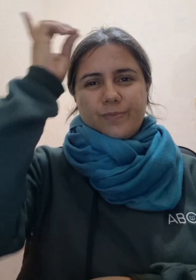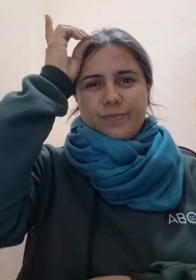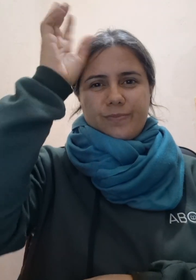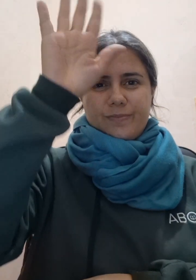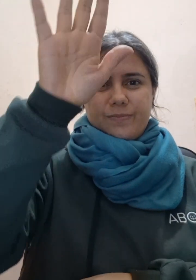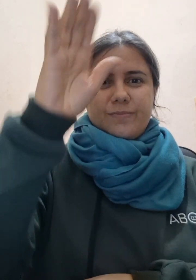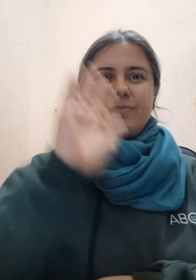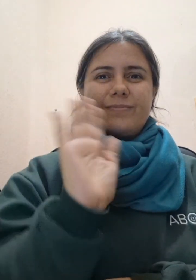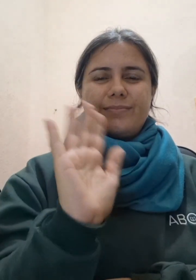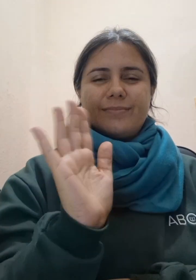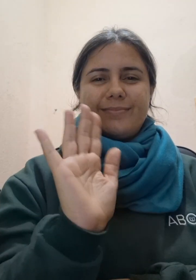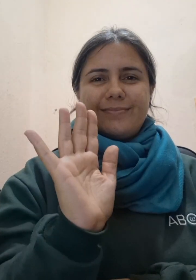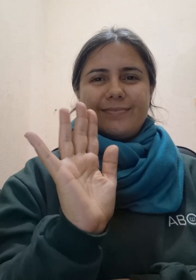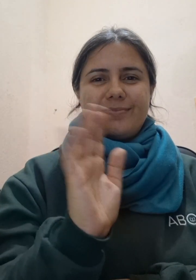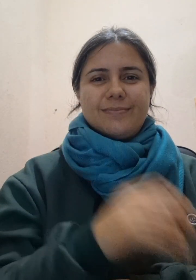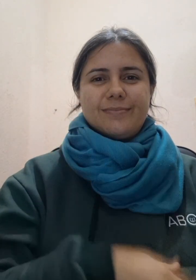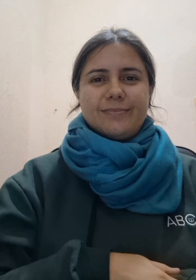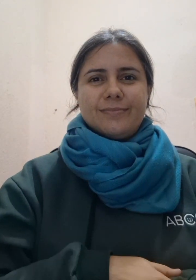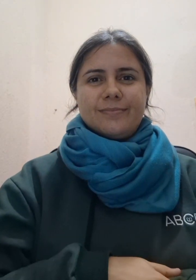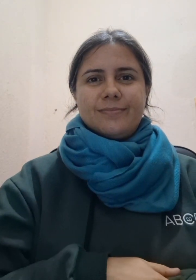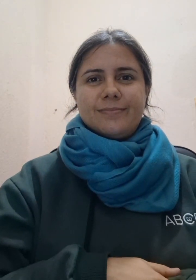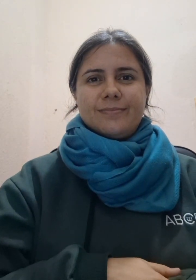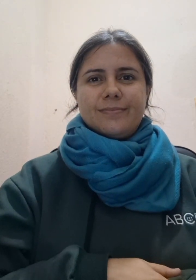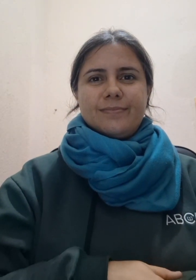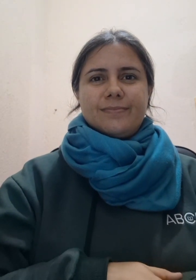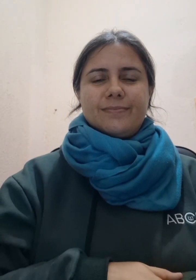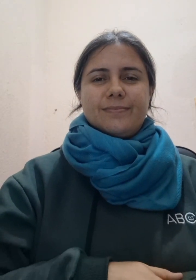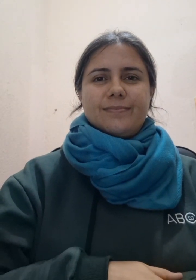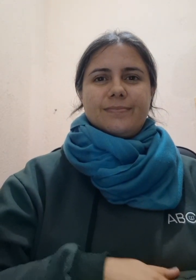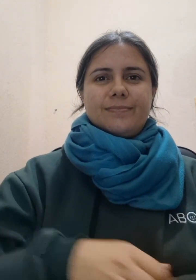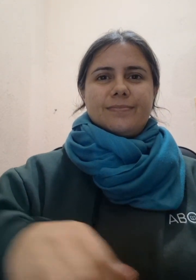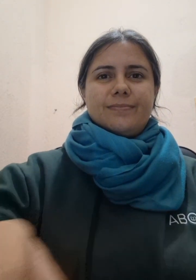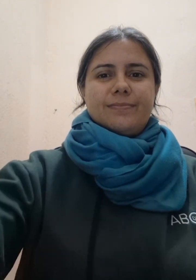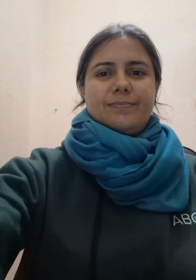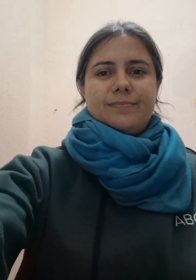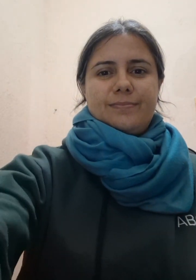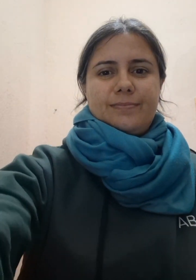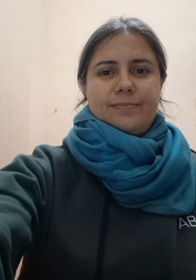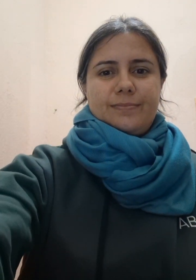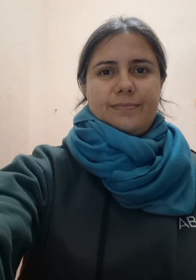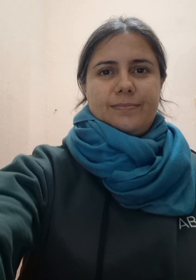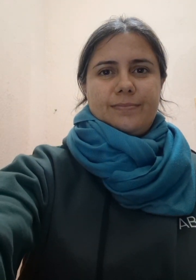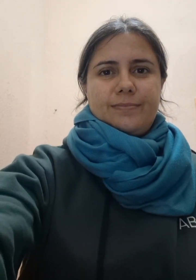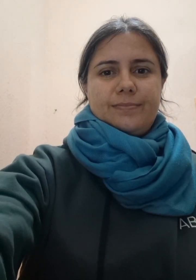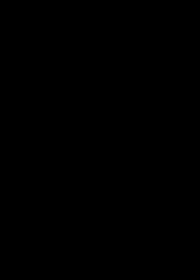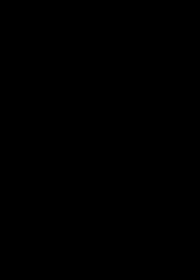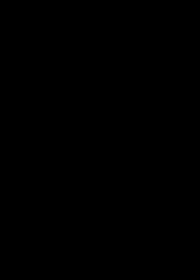Jó, o capítulo todo, você vai entender melhor. Cante louvores ao Senhor. Deus abençoe. Tchau.